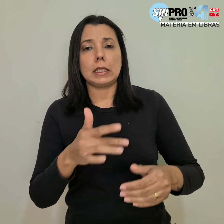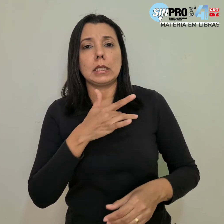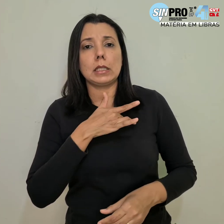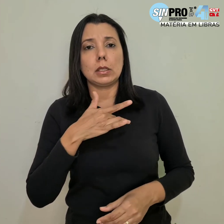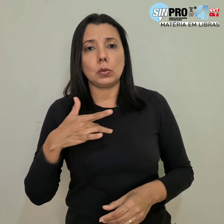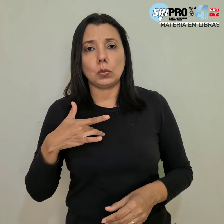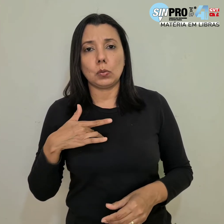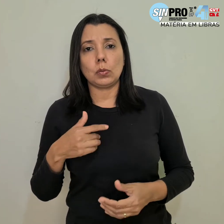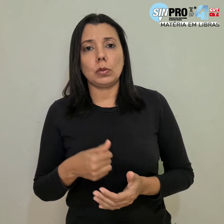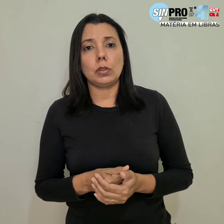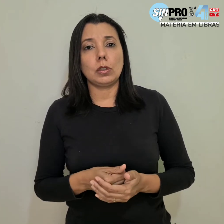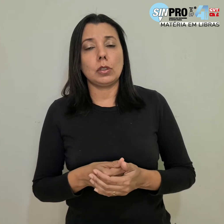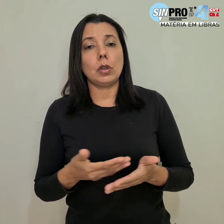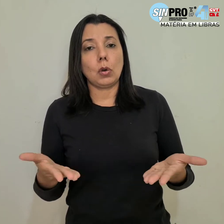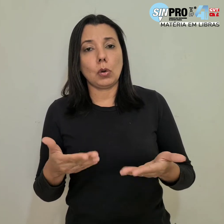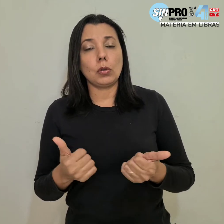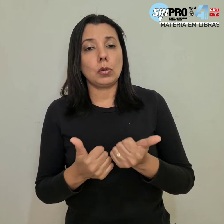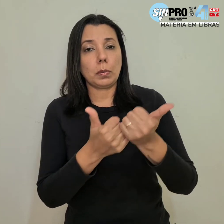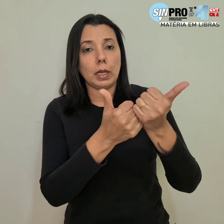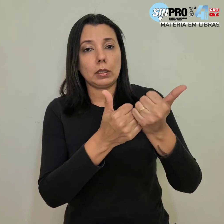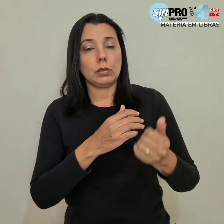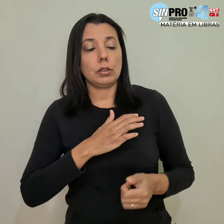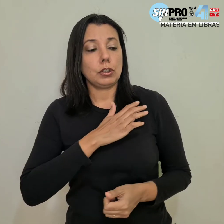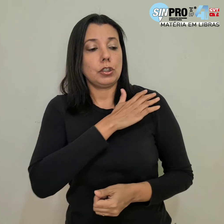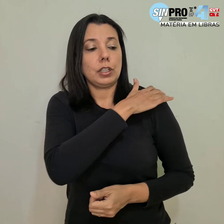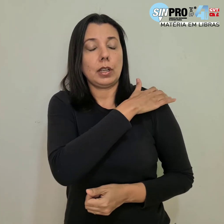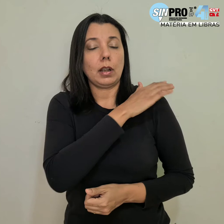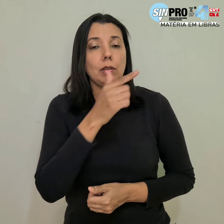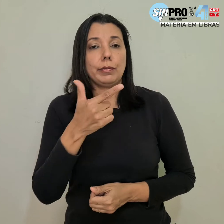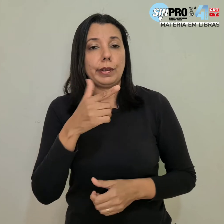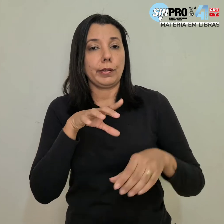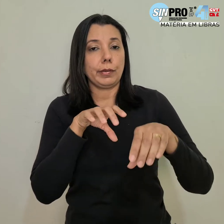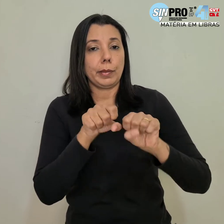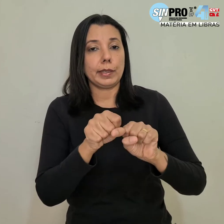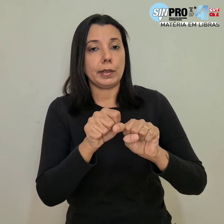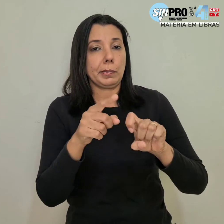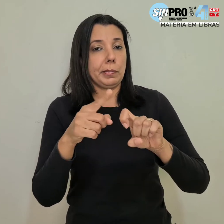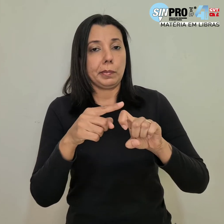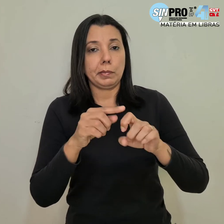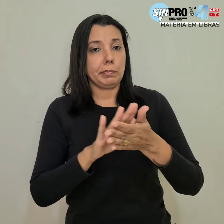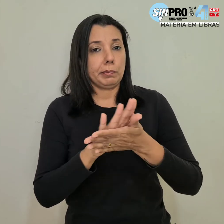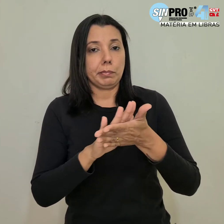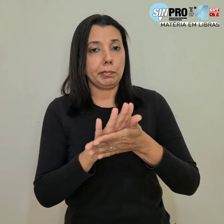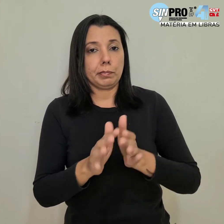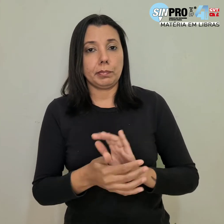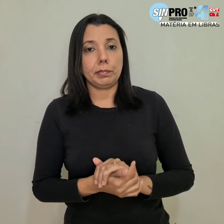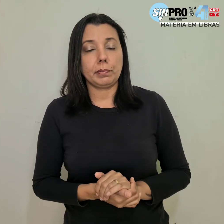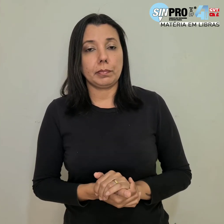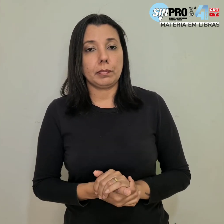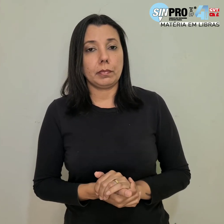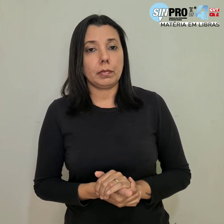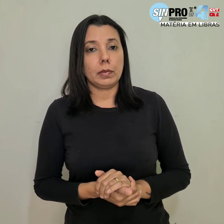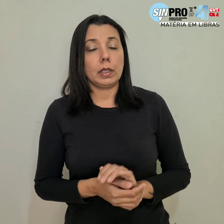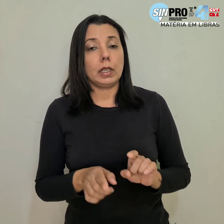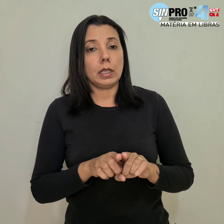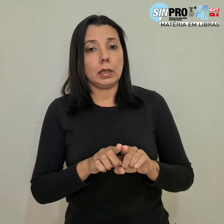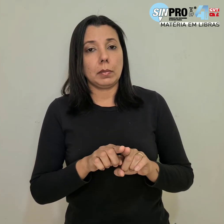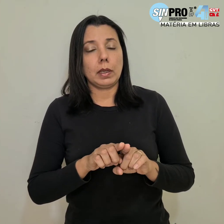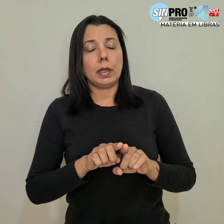Saúde, hoje ocupado por um general sem nenhuma formação na área médica e aparelhado por mais